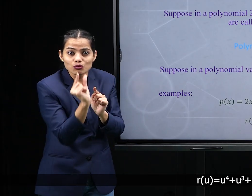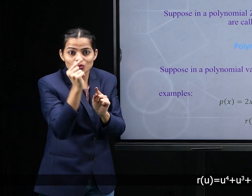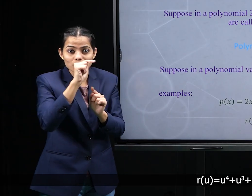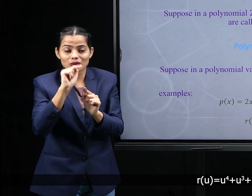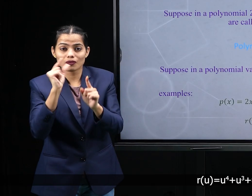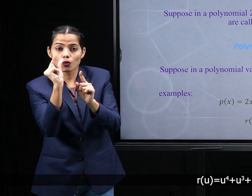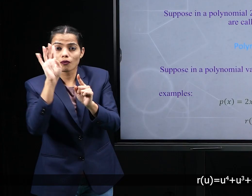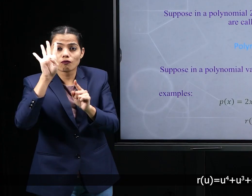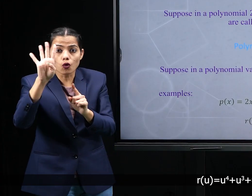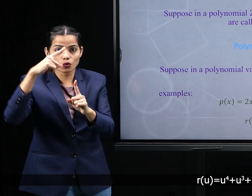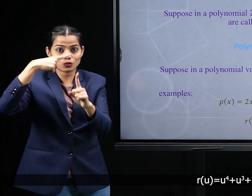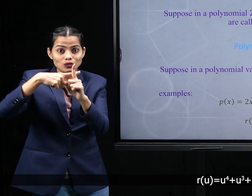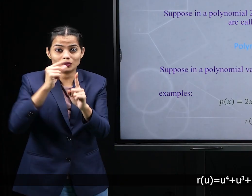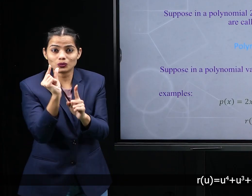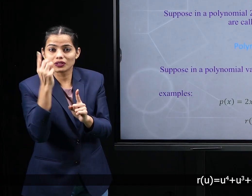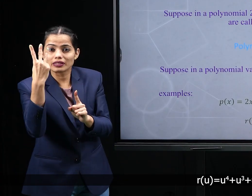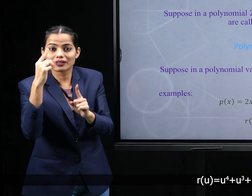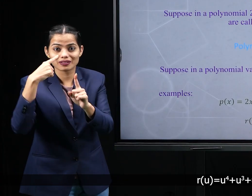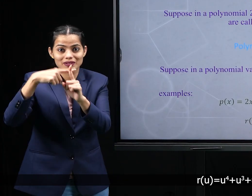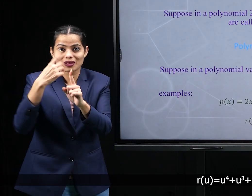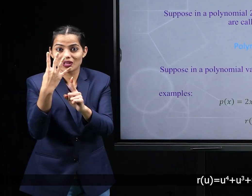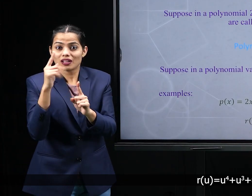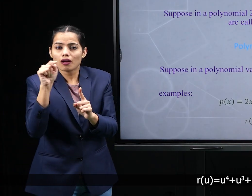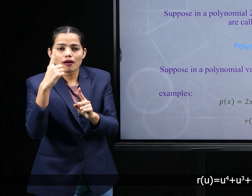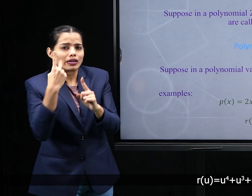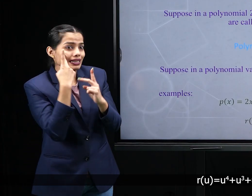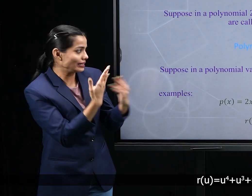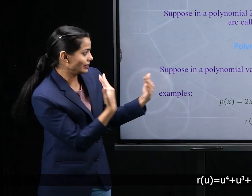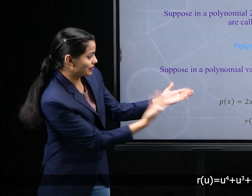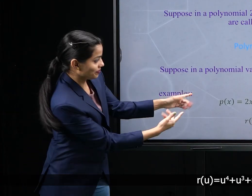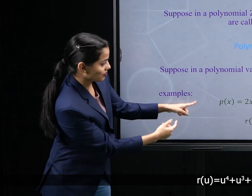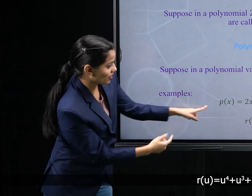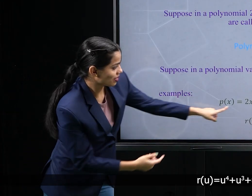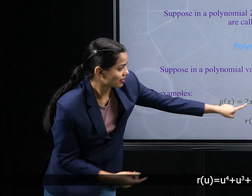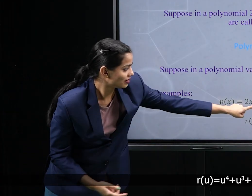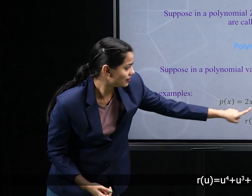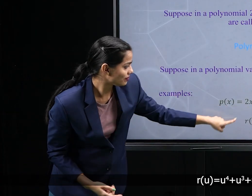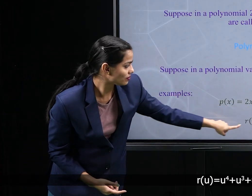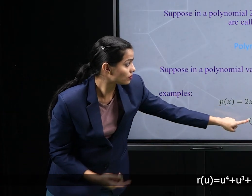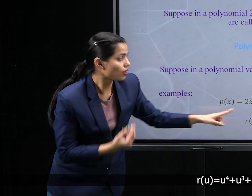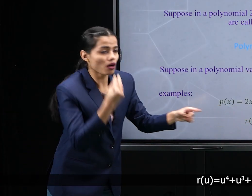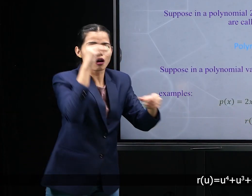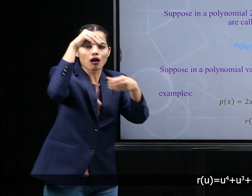r×u = u power 4 plus u power 3 plus u power plus u plus 4.